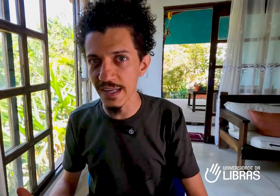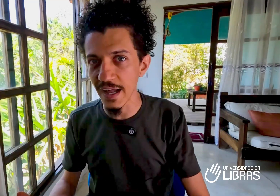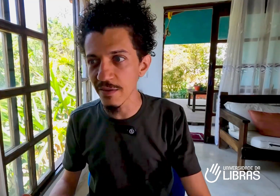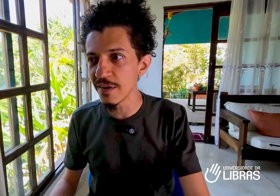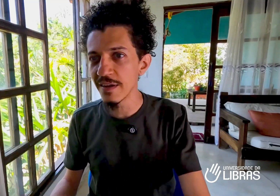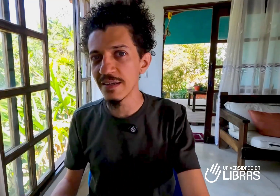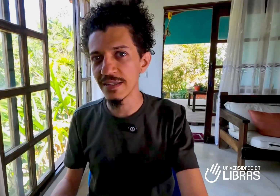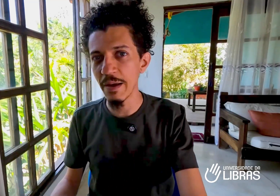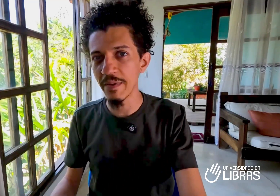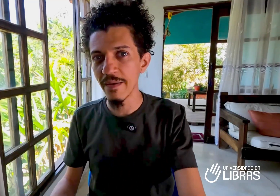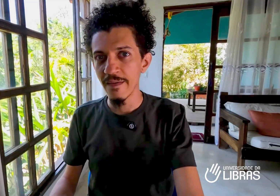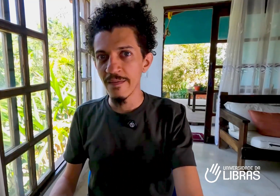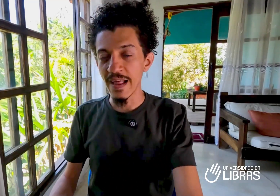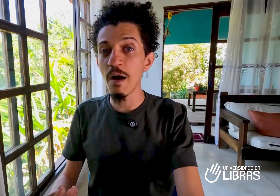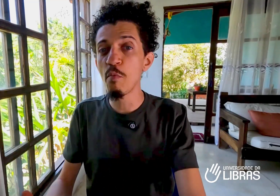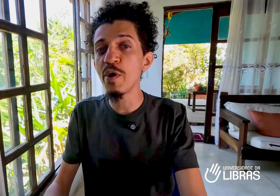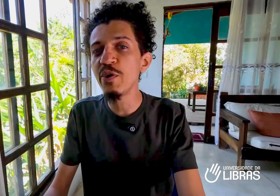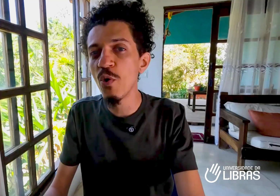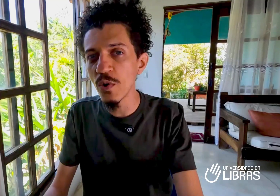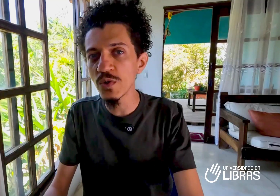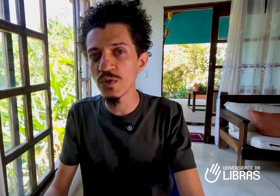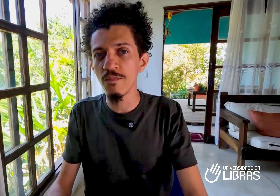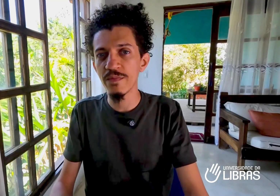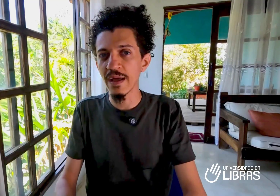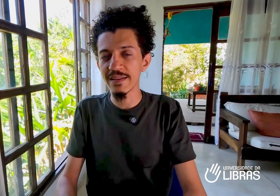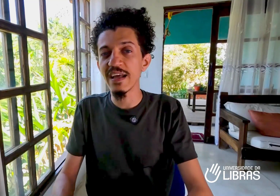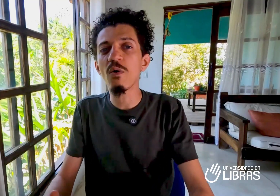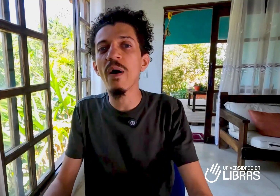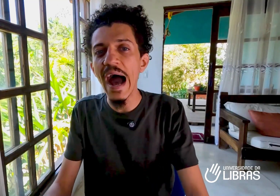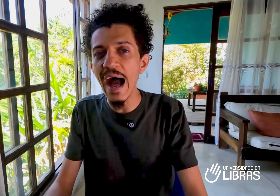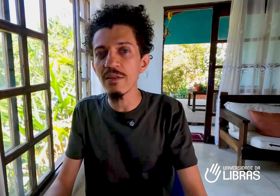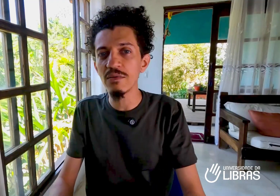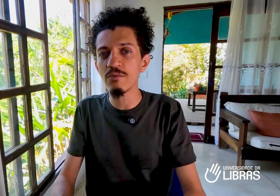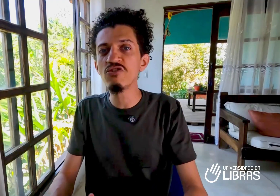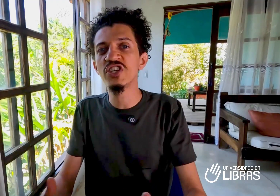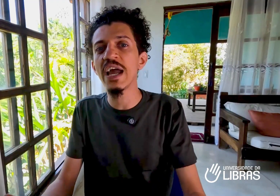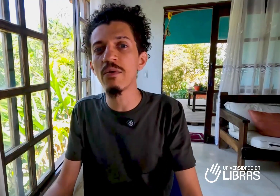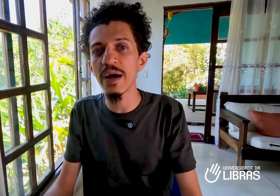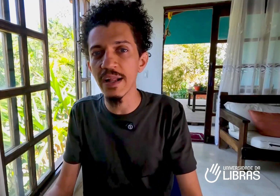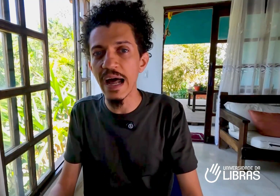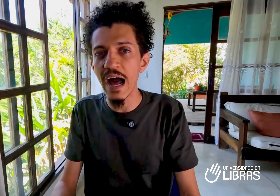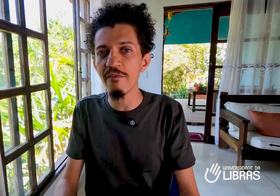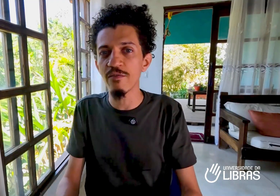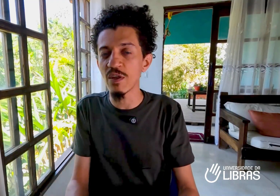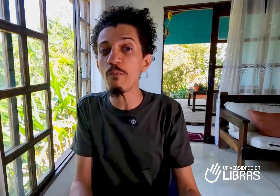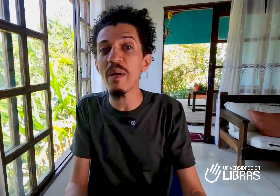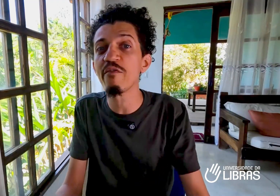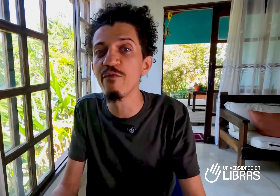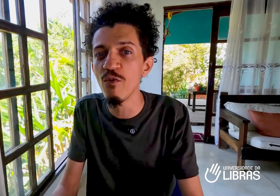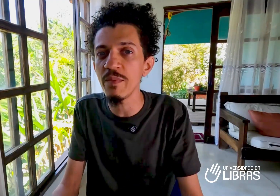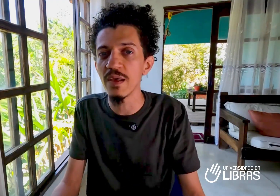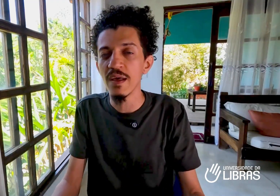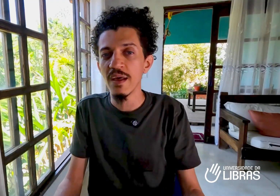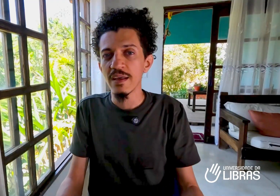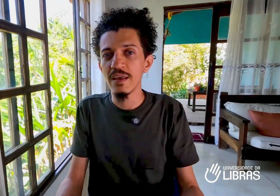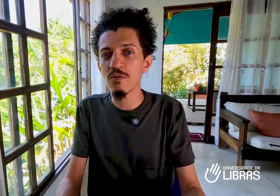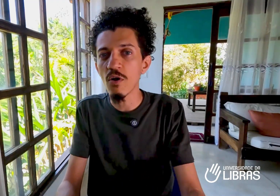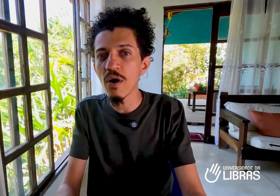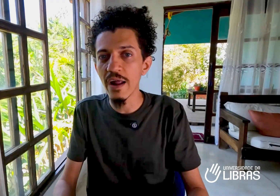organizado, sabe? Tá harmonioso, tá decorado, tem um cheiro agradável, tem um perfume que colocaram